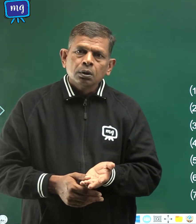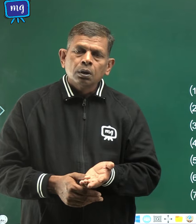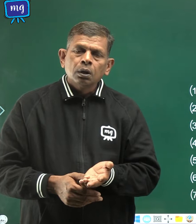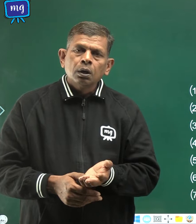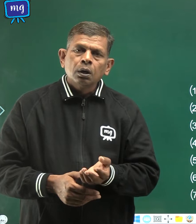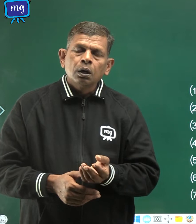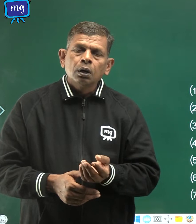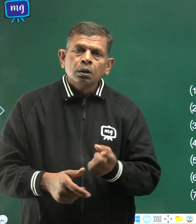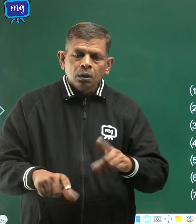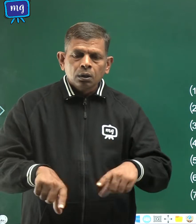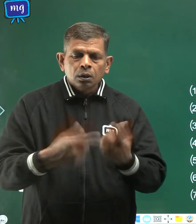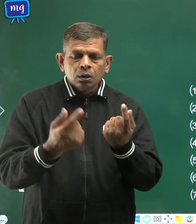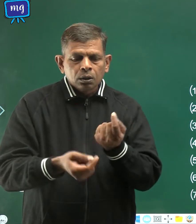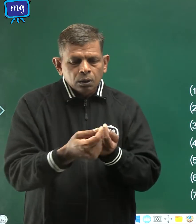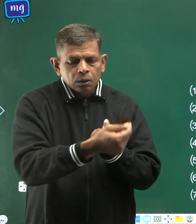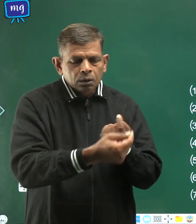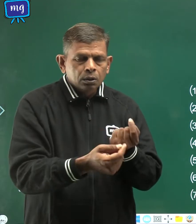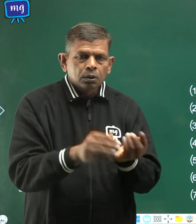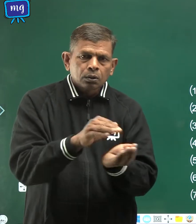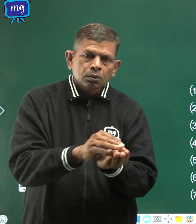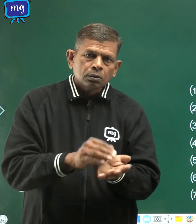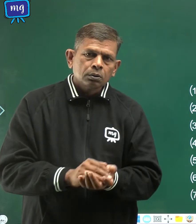खरपतवार से सुरक्षा,